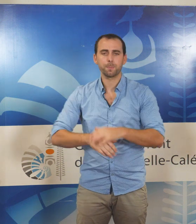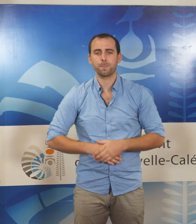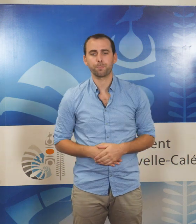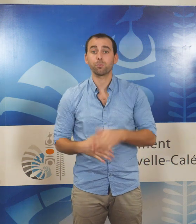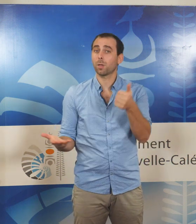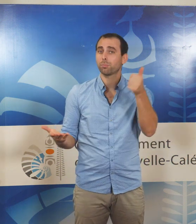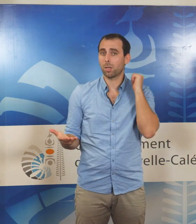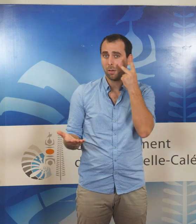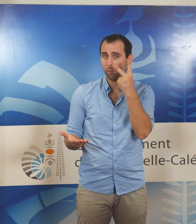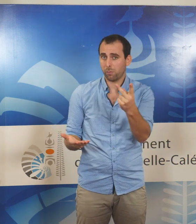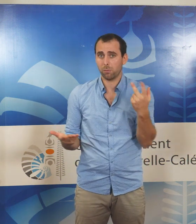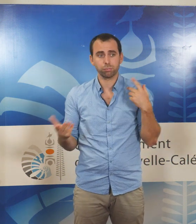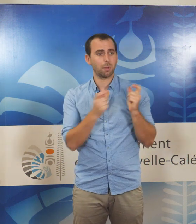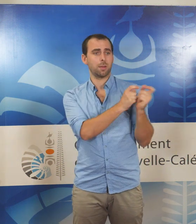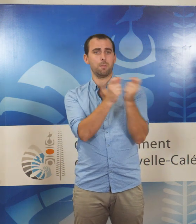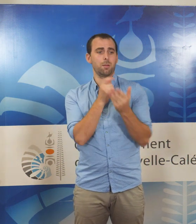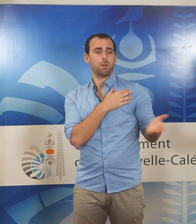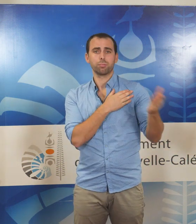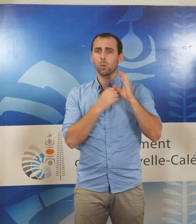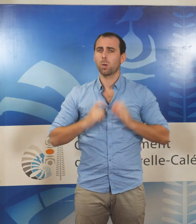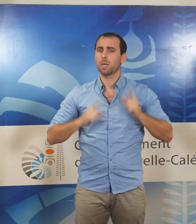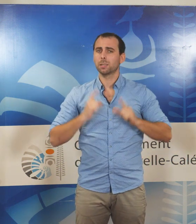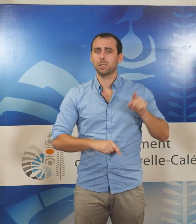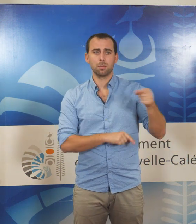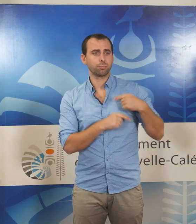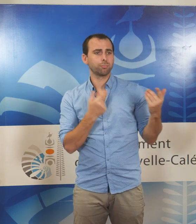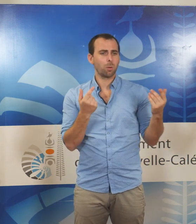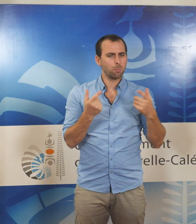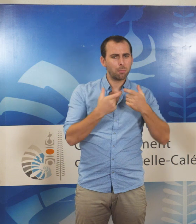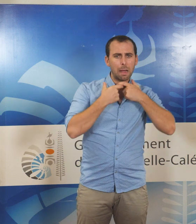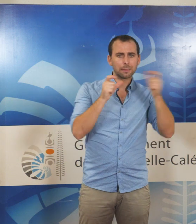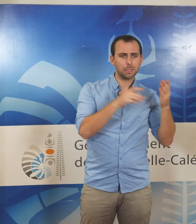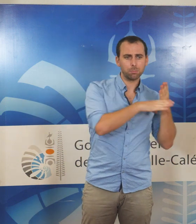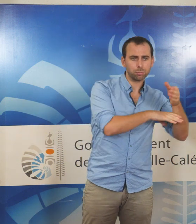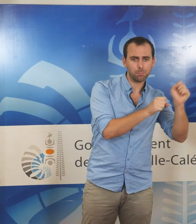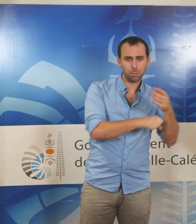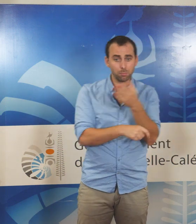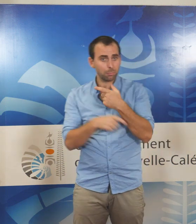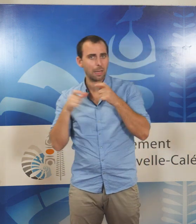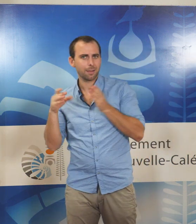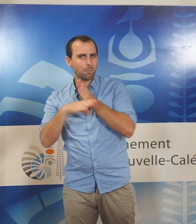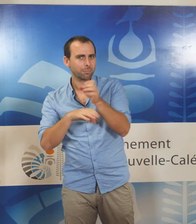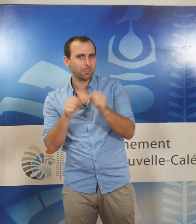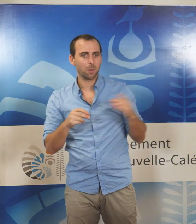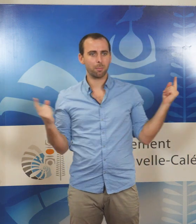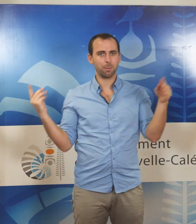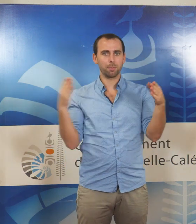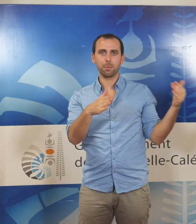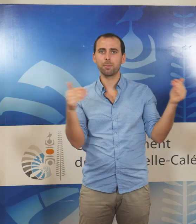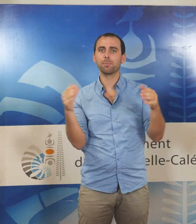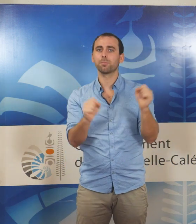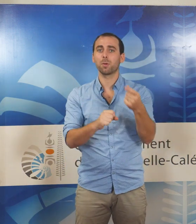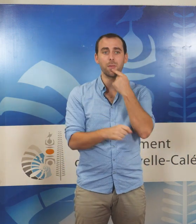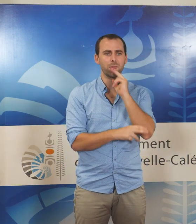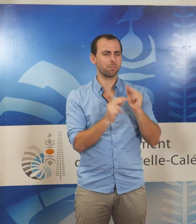le voir hier, les établissements, par exemple, du secondaire ont ouvert plusieurs accès pour pouvoir rentrer les élèves par niveau de classe